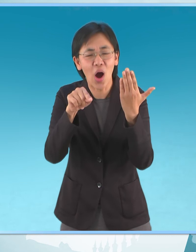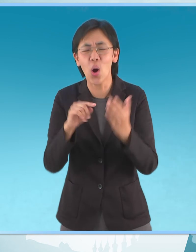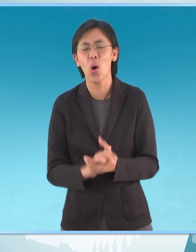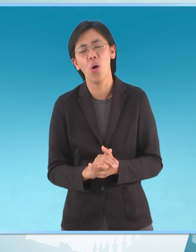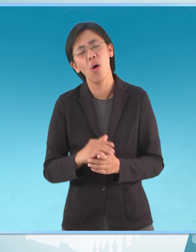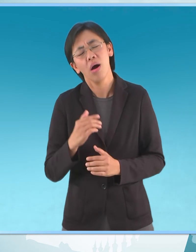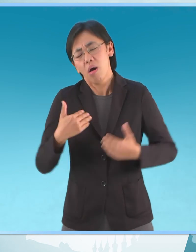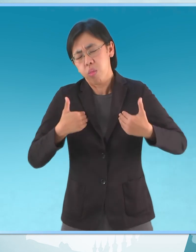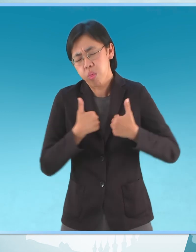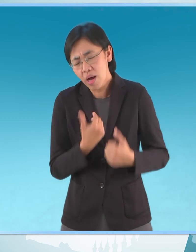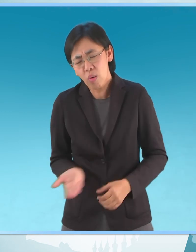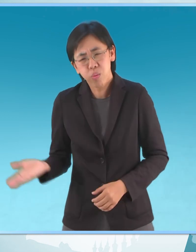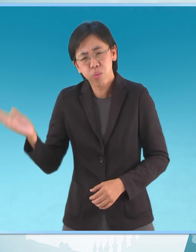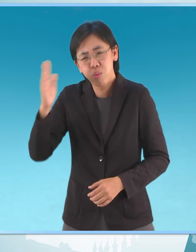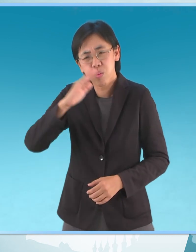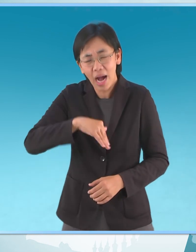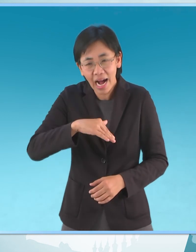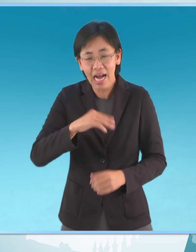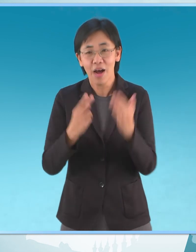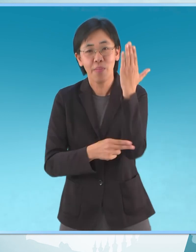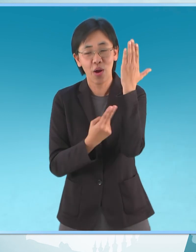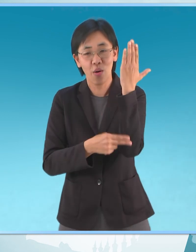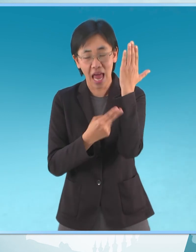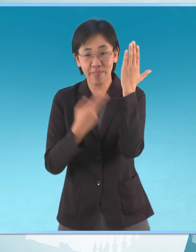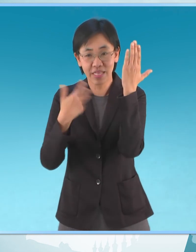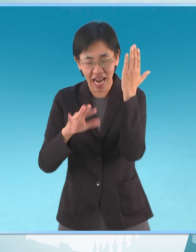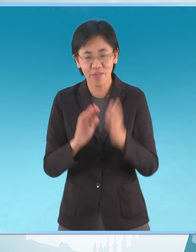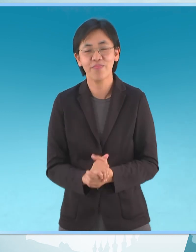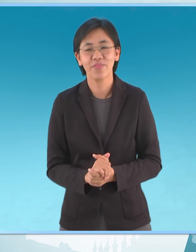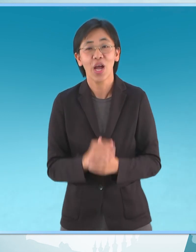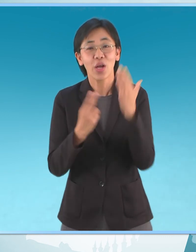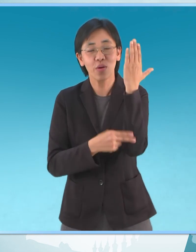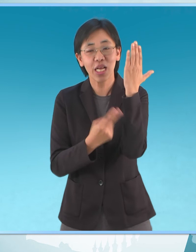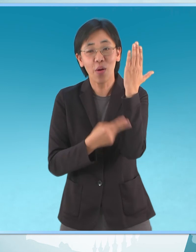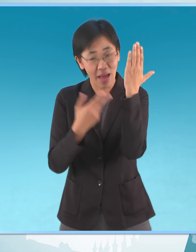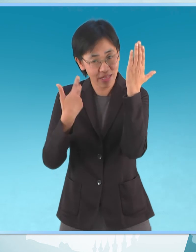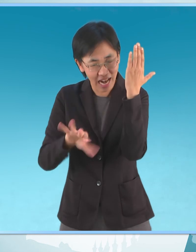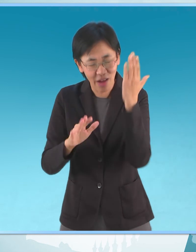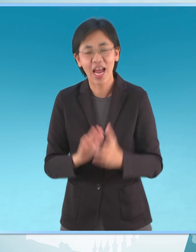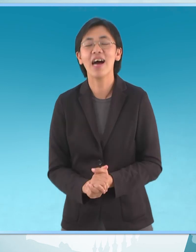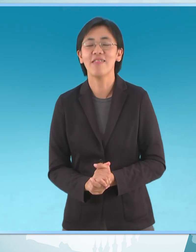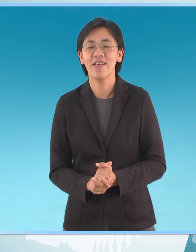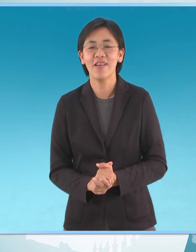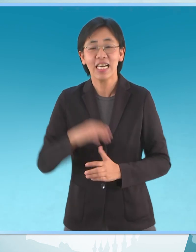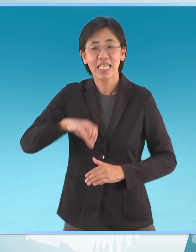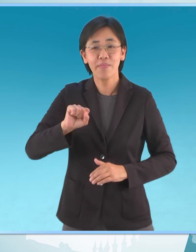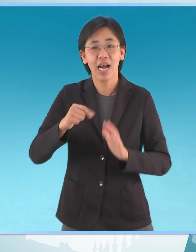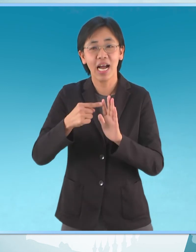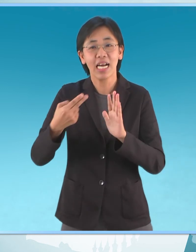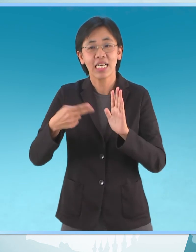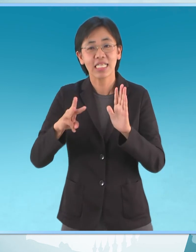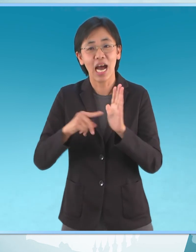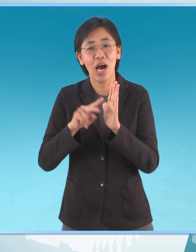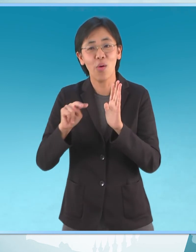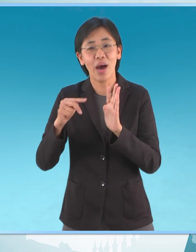ขกนะฮะเหนื่อยมาทั้งวันเลยครับวันนี้พอเช็คอินที่โรงแรมดาวสวรรค์รีสอร์ทแอนด์สปาในเมืองสวรรคเขตเรียบร้อยก่อนขึ้นห้องพักผม